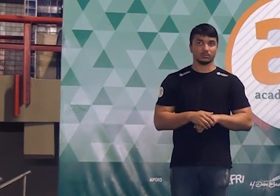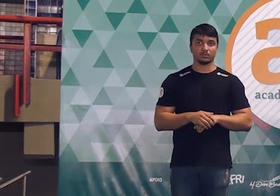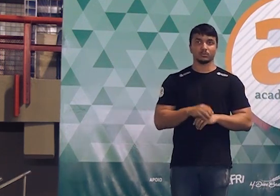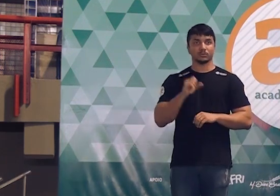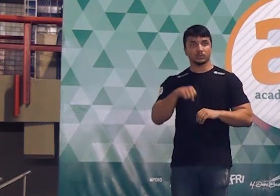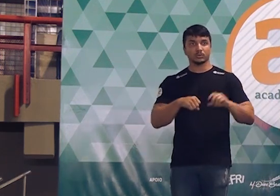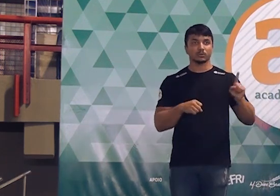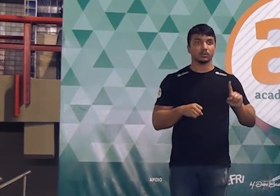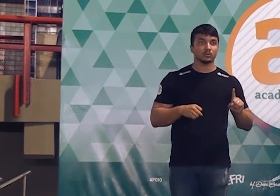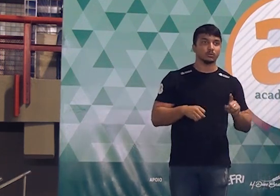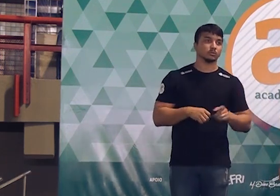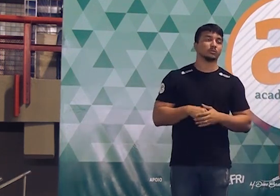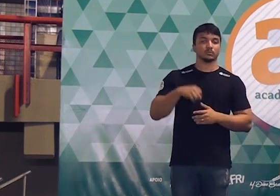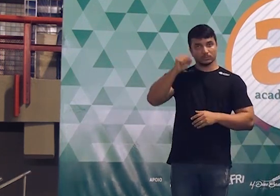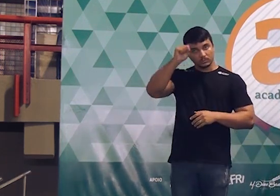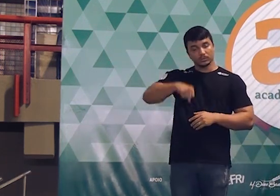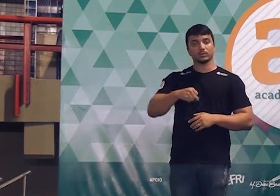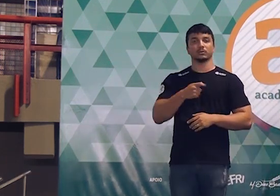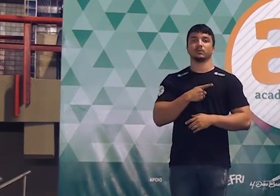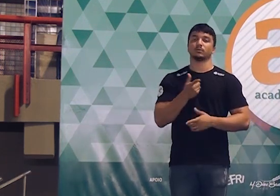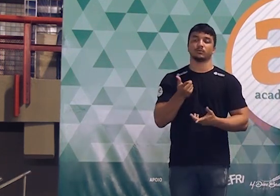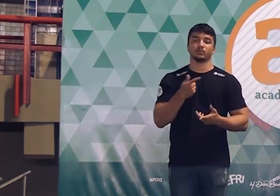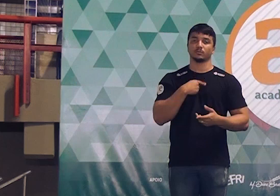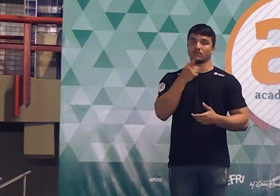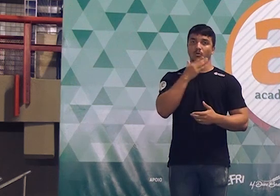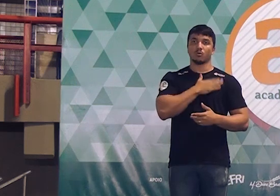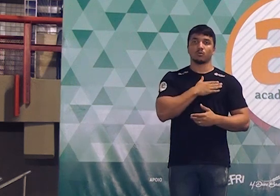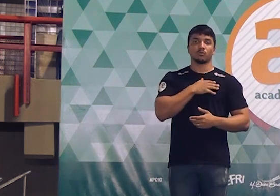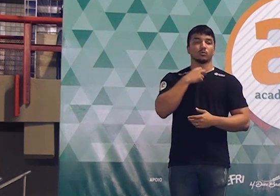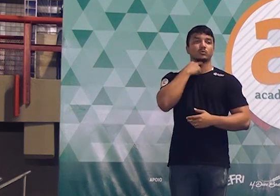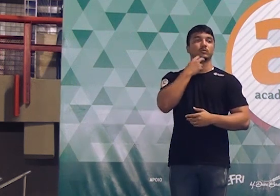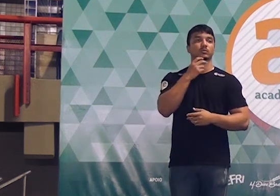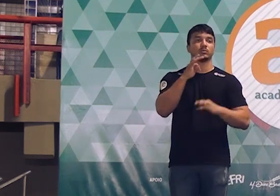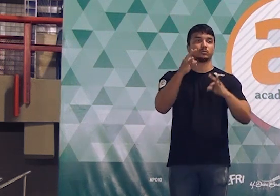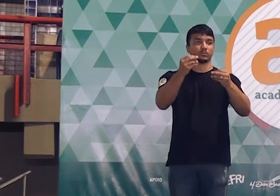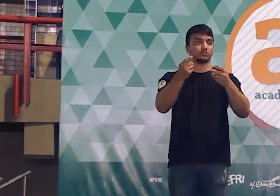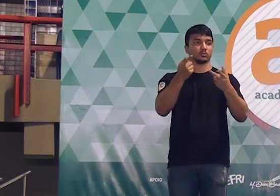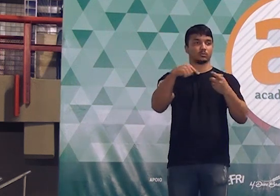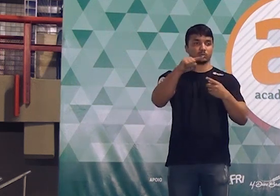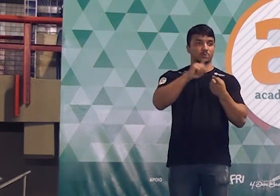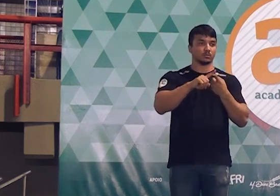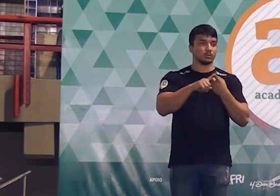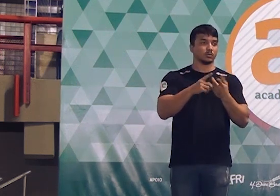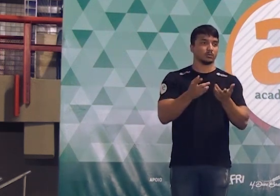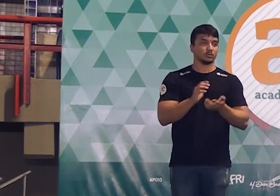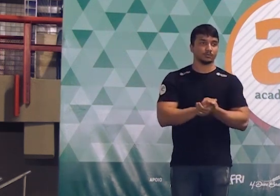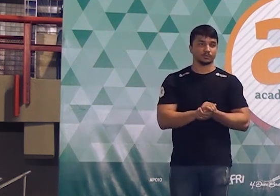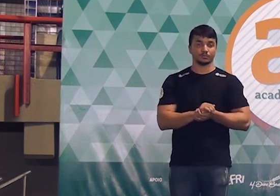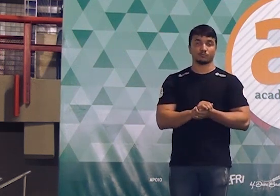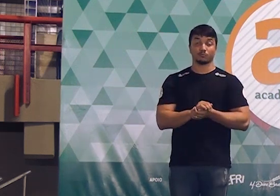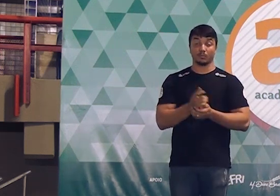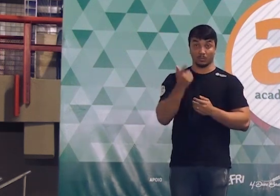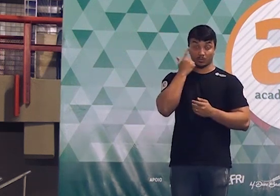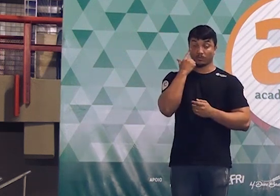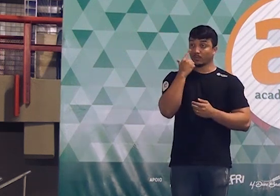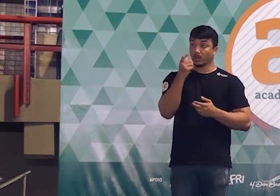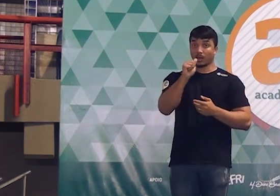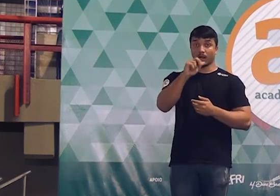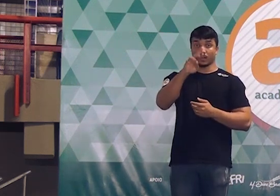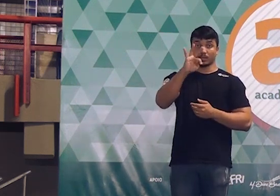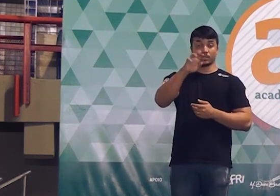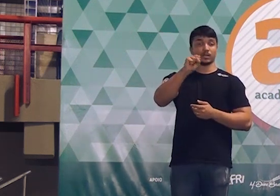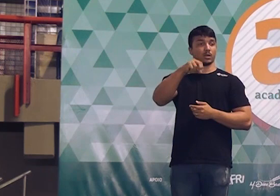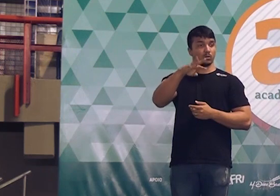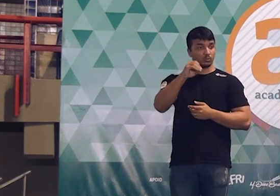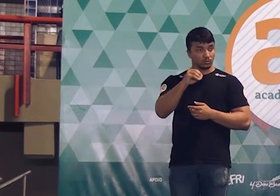Faz ou não faz? Faz, beleza. Eu gosto de ouvir a voz de todo mundo, inclusive a de vocês. Faz artesanato? Faz.